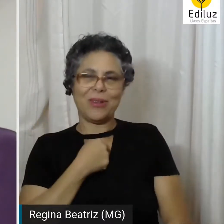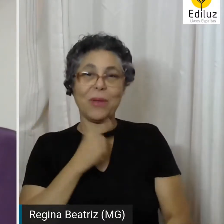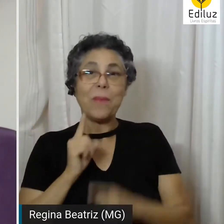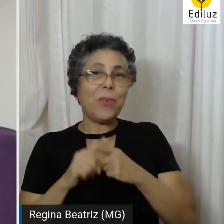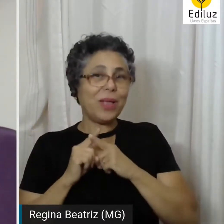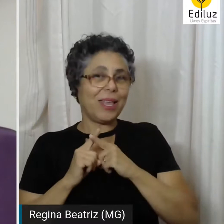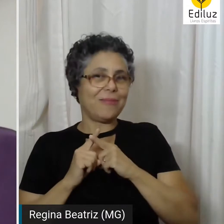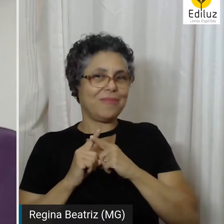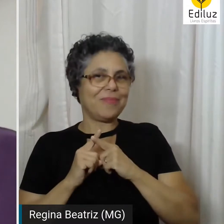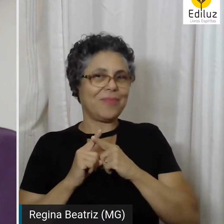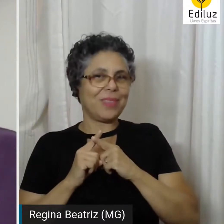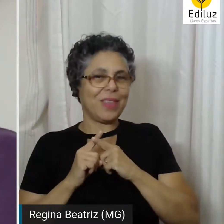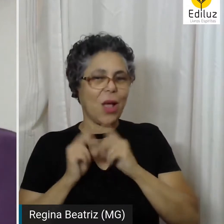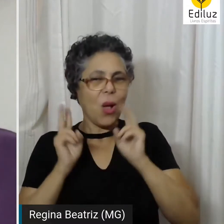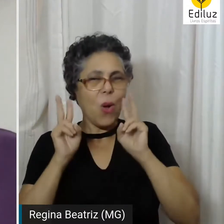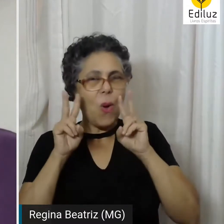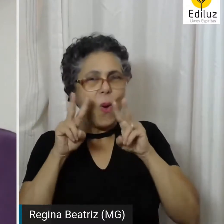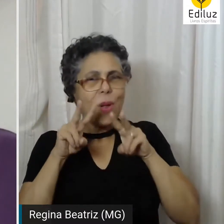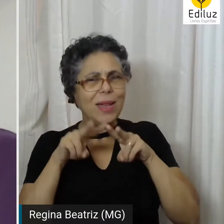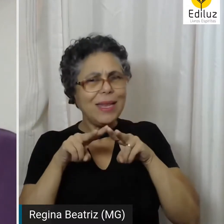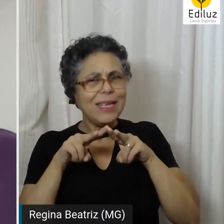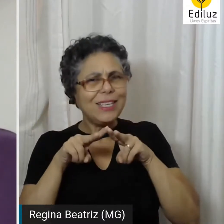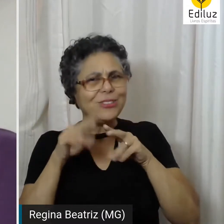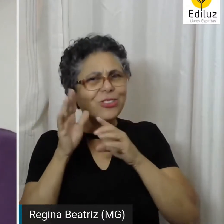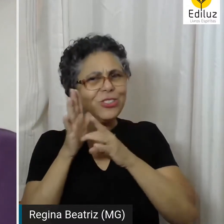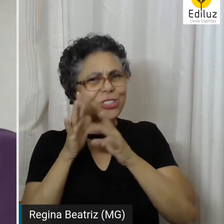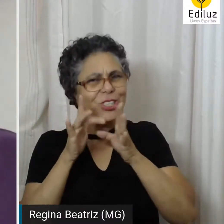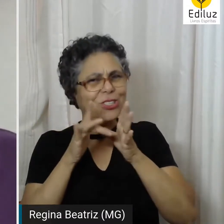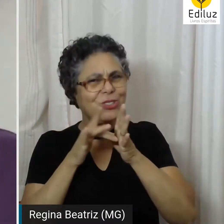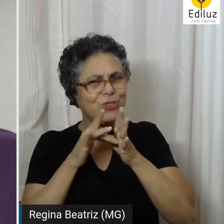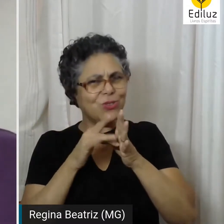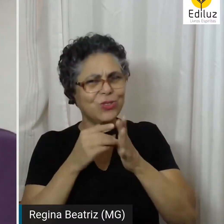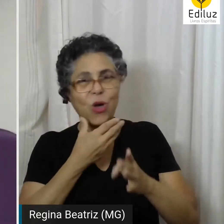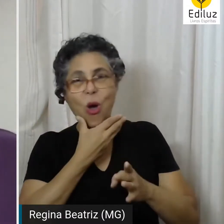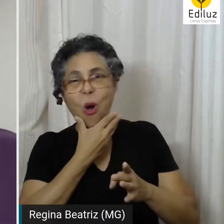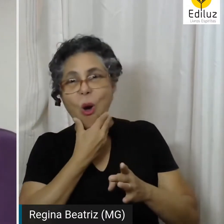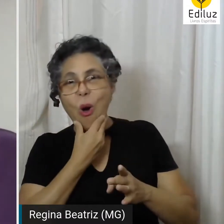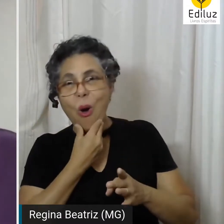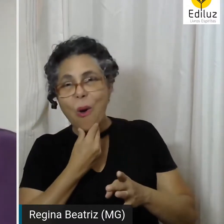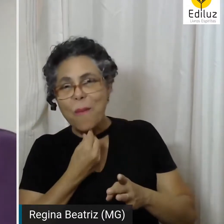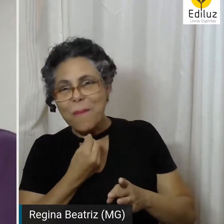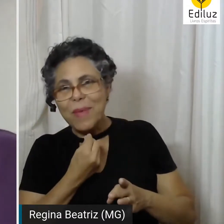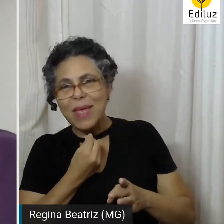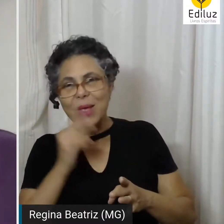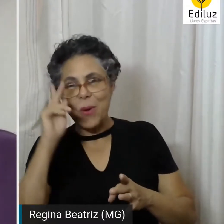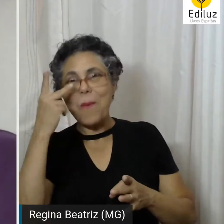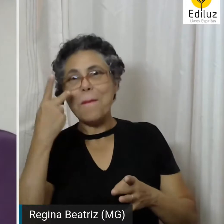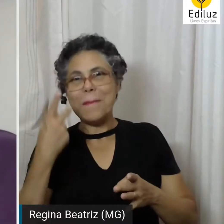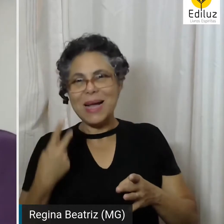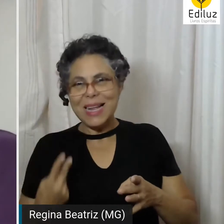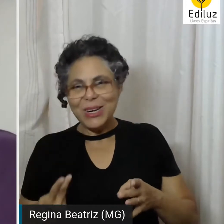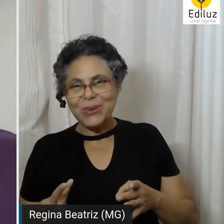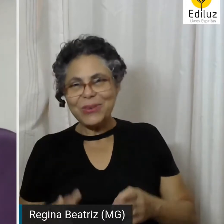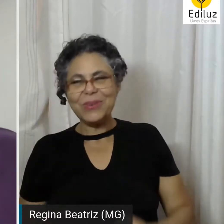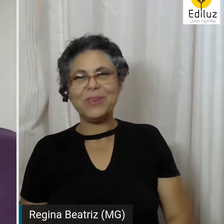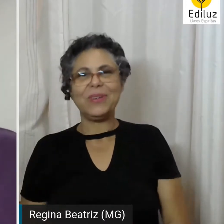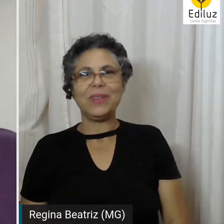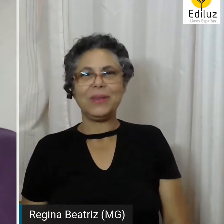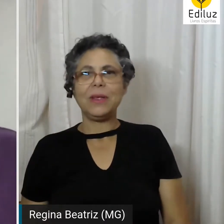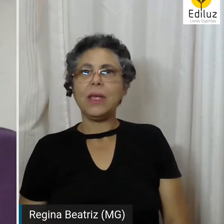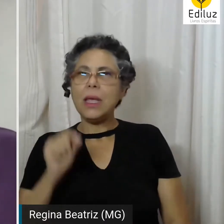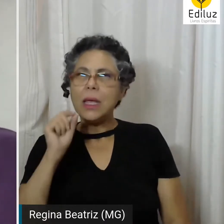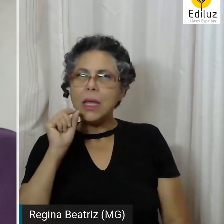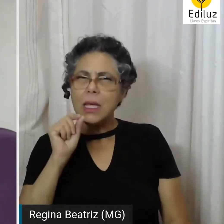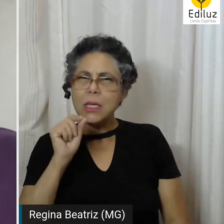Porque, olhando para Jesus como homem, como humano, isso